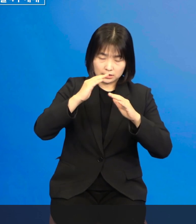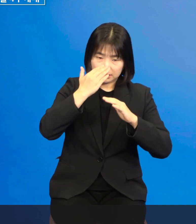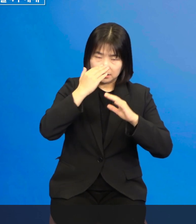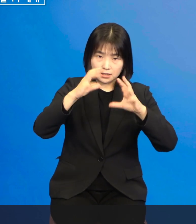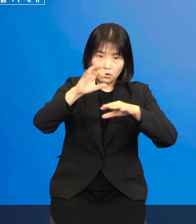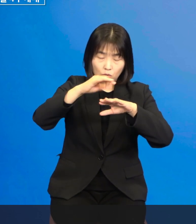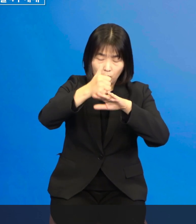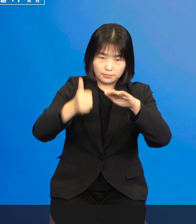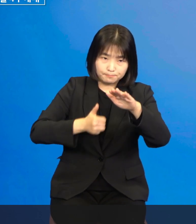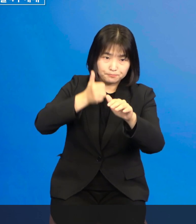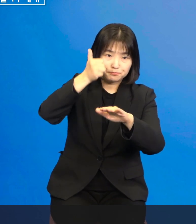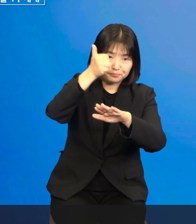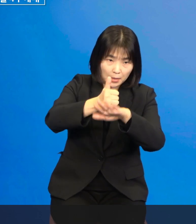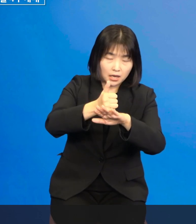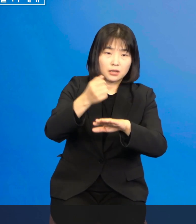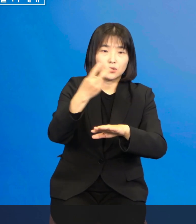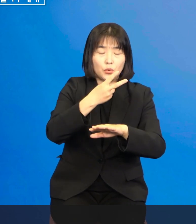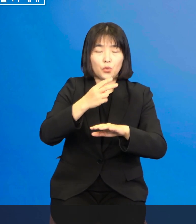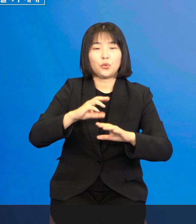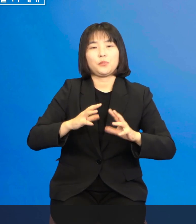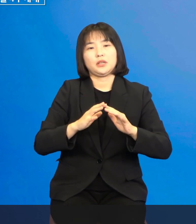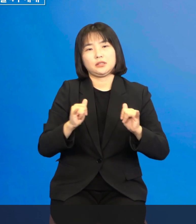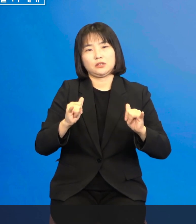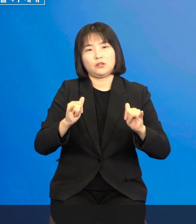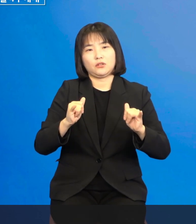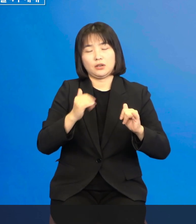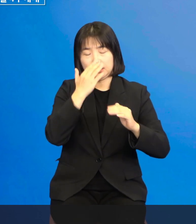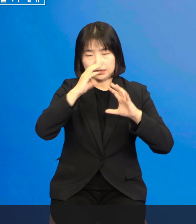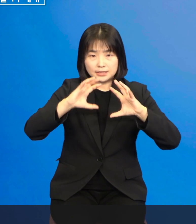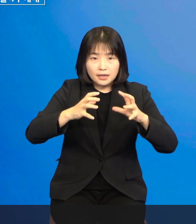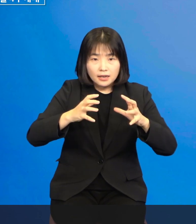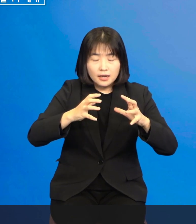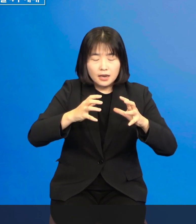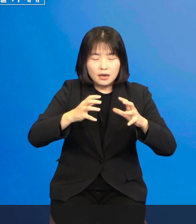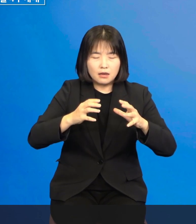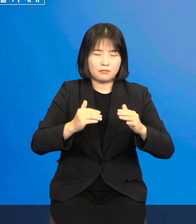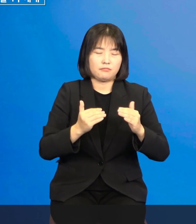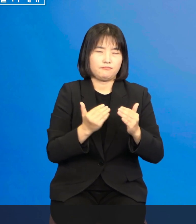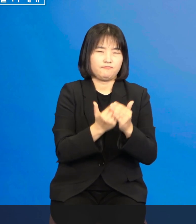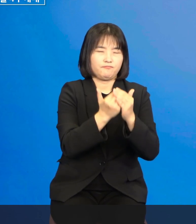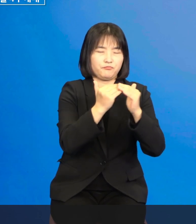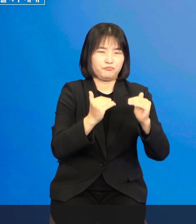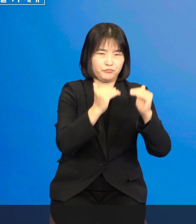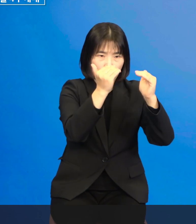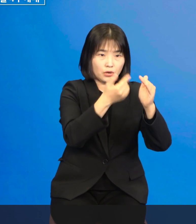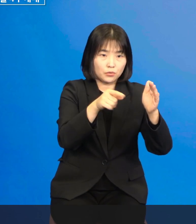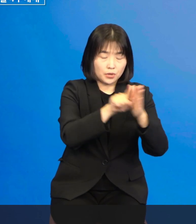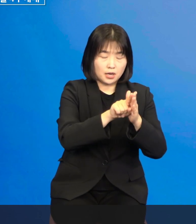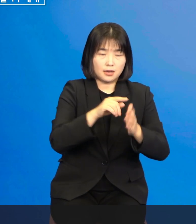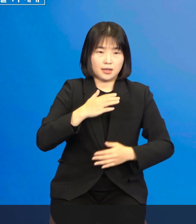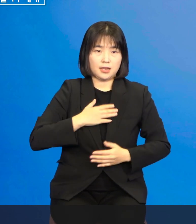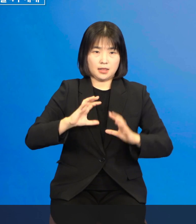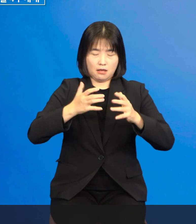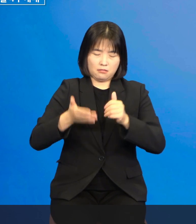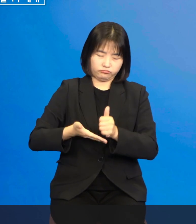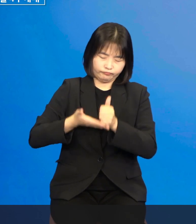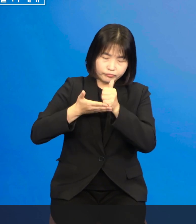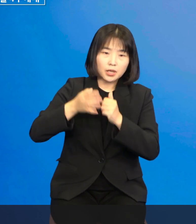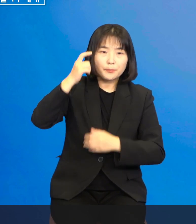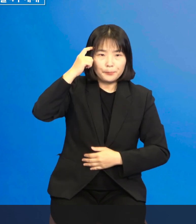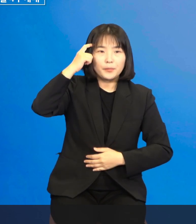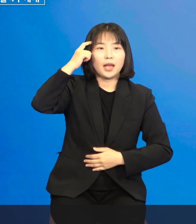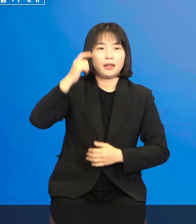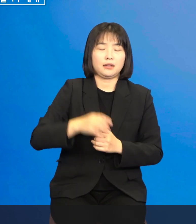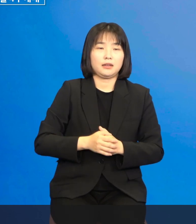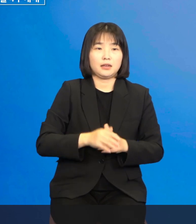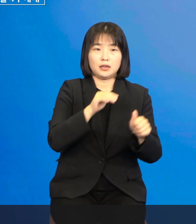굳건히 세워주신 것과 그의 백성 이스라엘을 번영하게 하시려고 자기의 나라를 눕혀주신 것을 깨달아